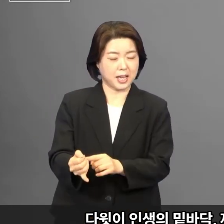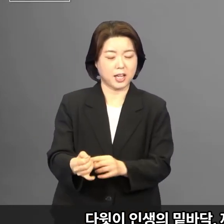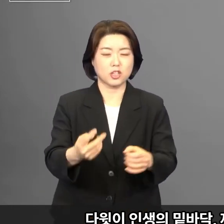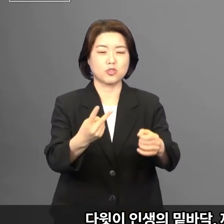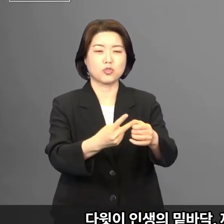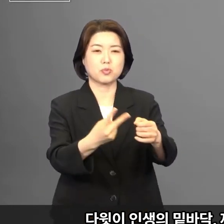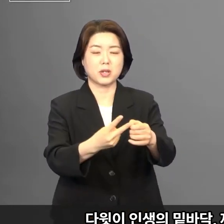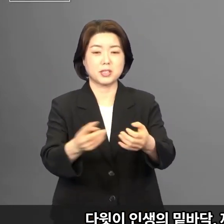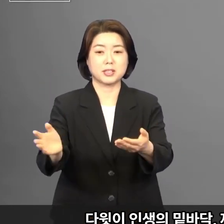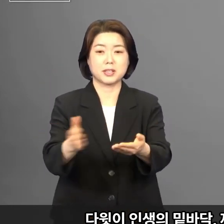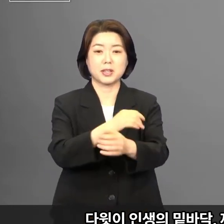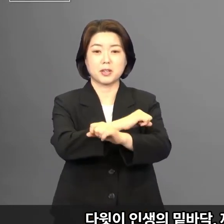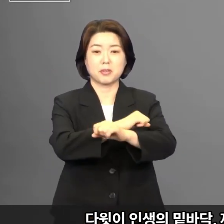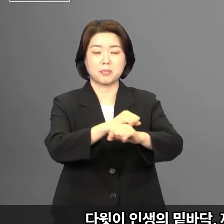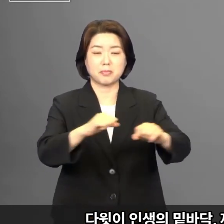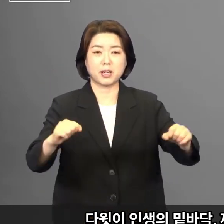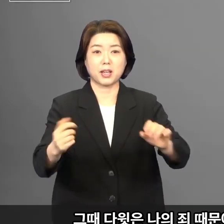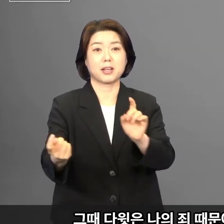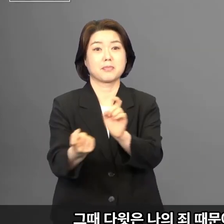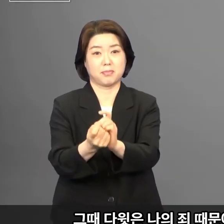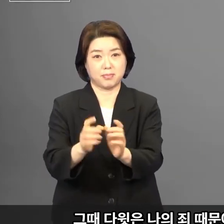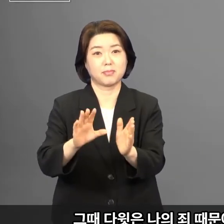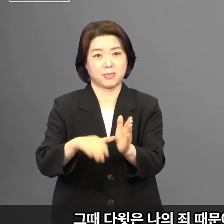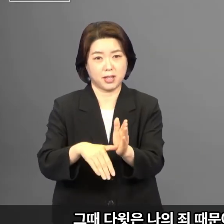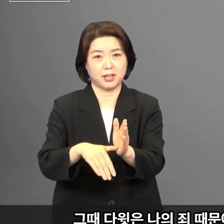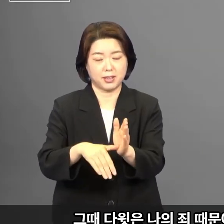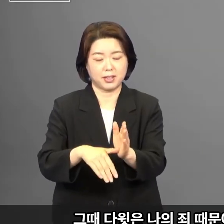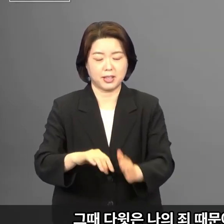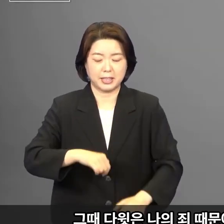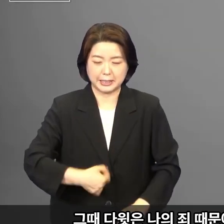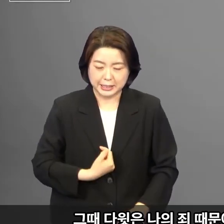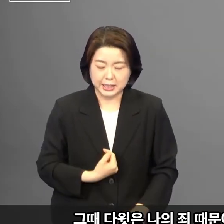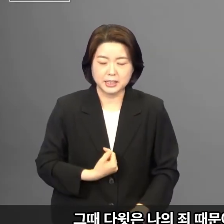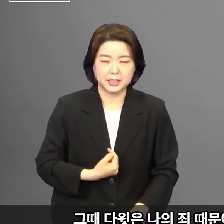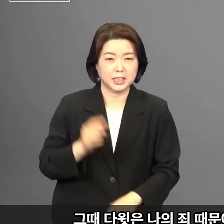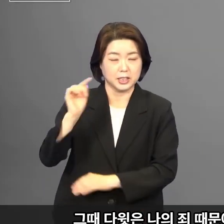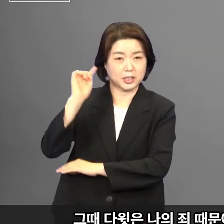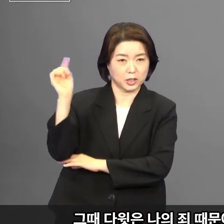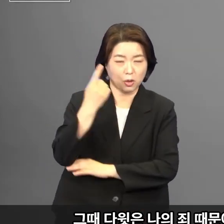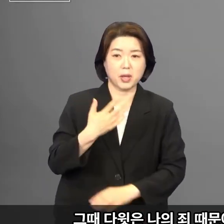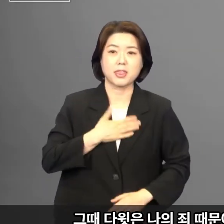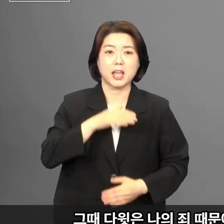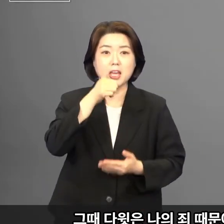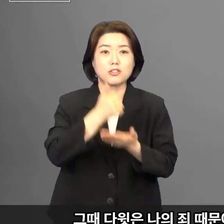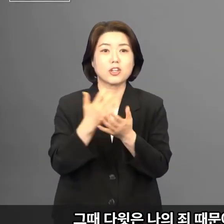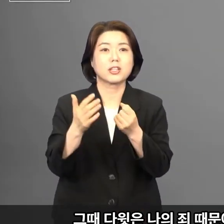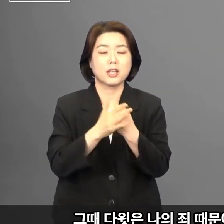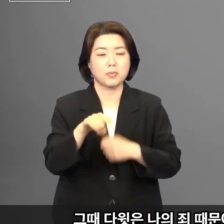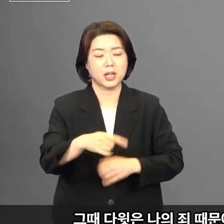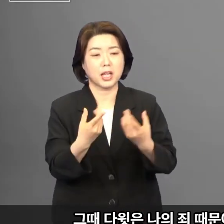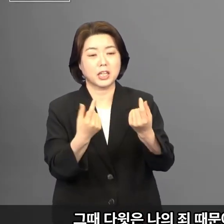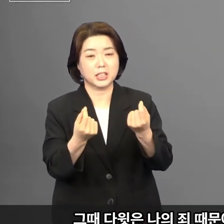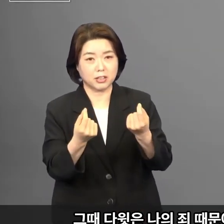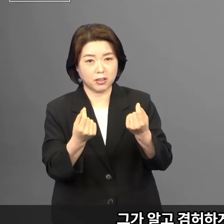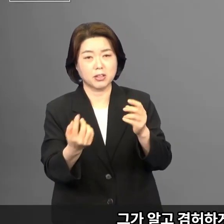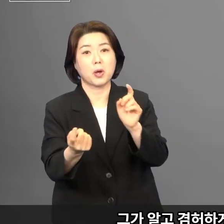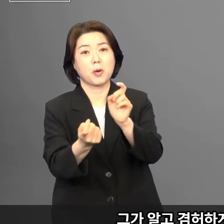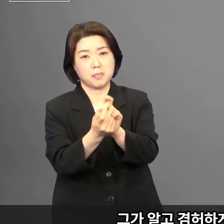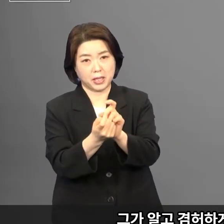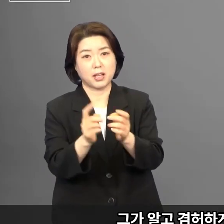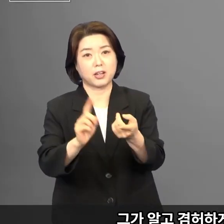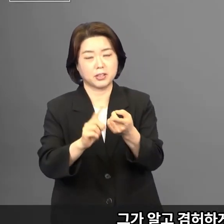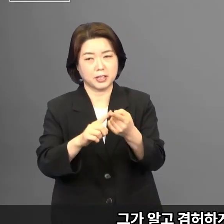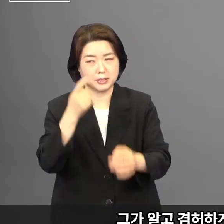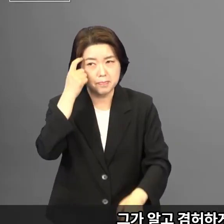광야를 지나가게 됩니다. 그때 다윗은 나의 죄 때문에 이런 광야를 걷게 되는 것임을